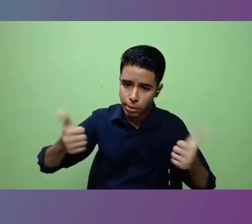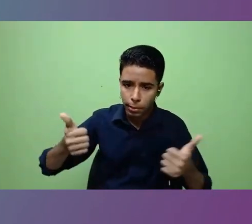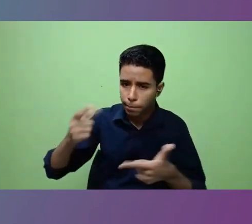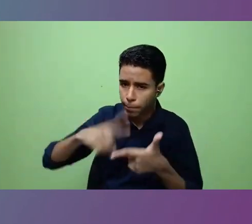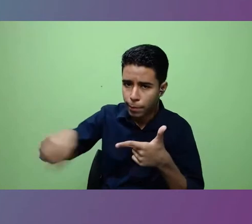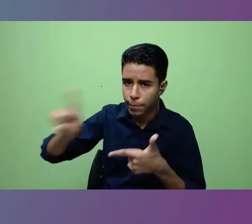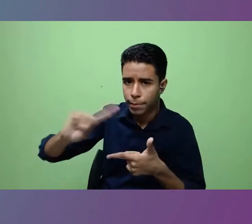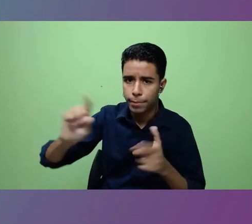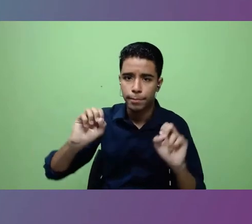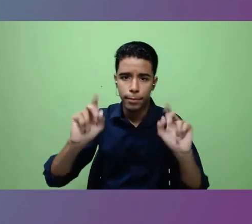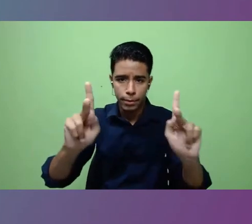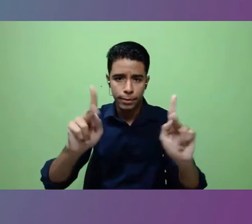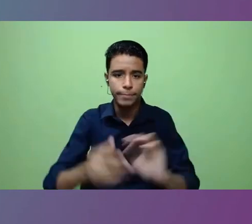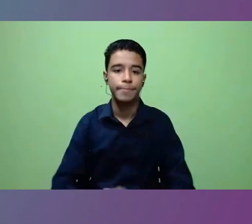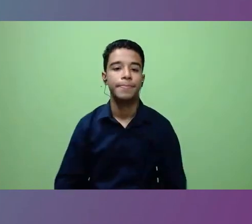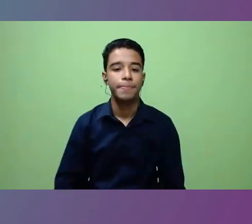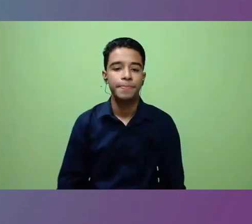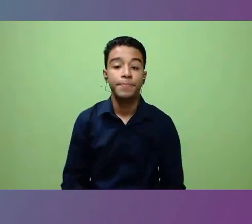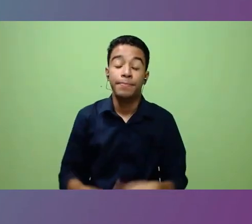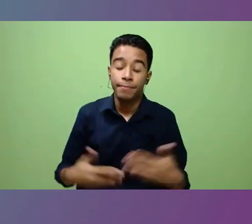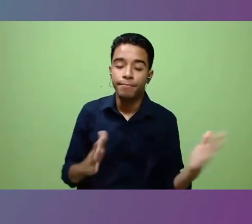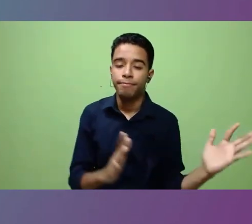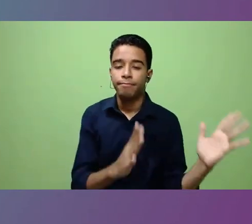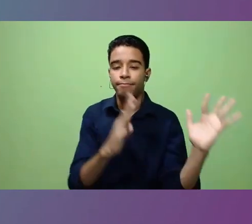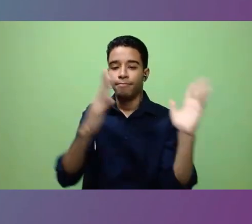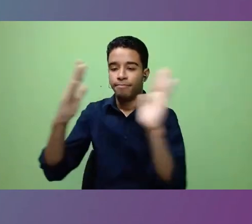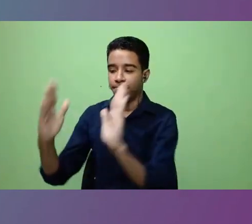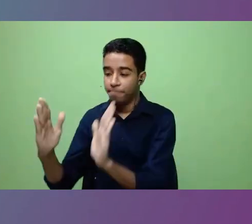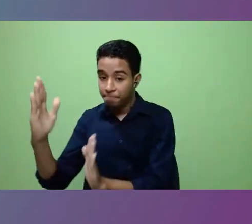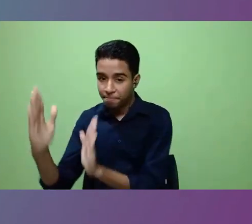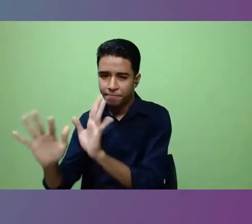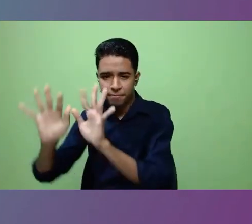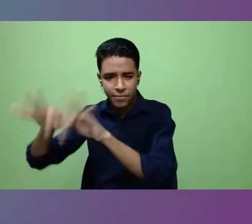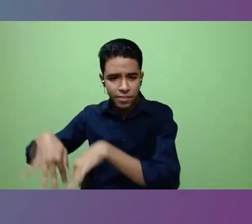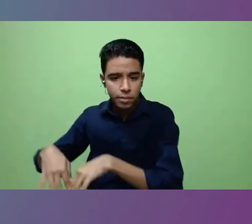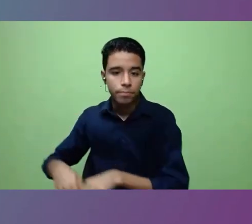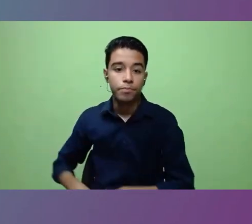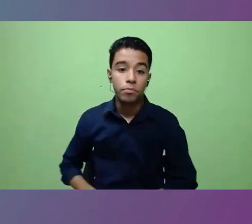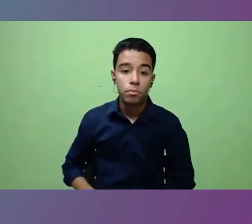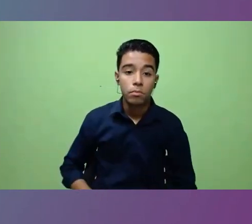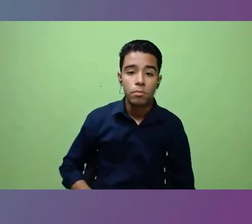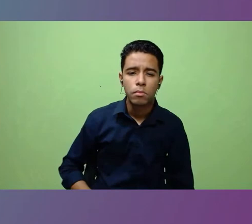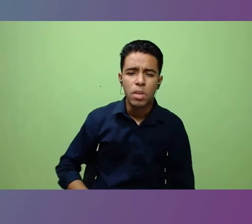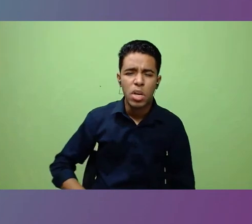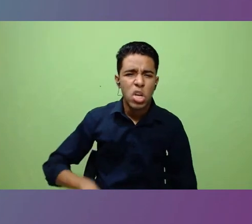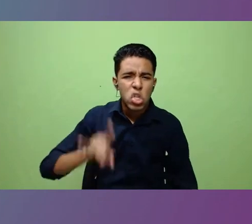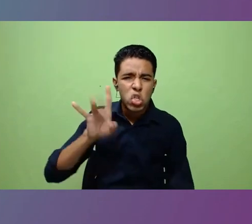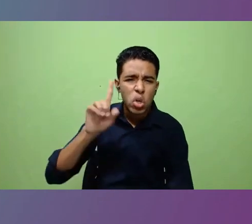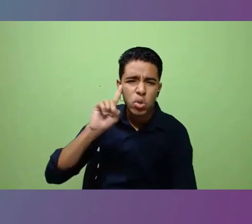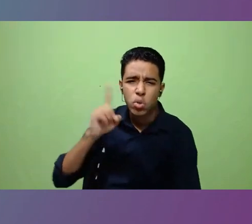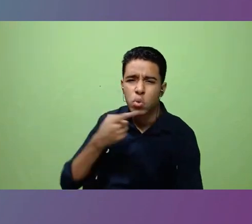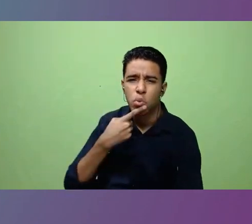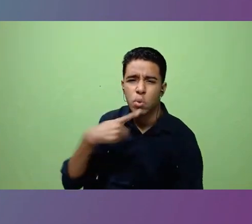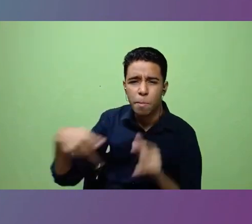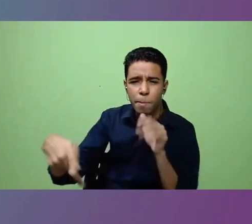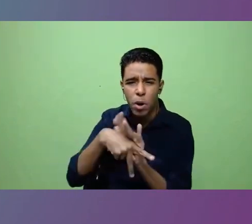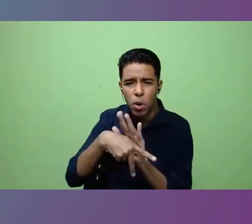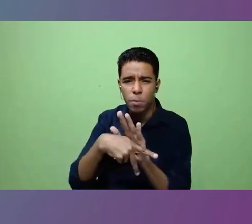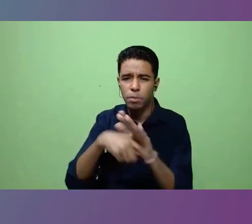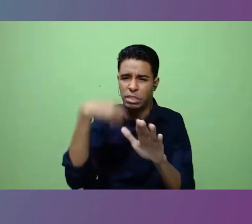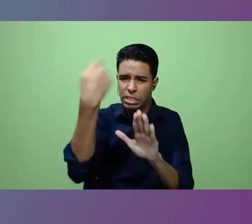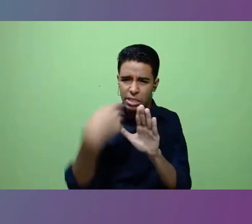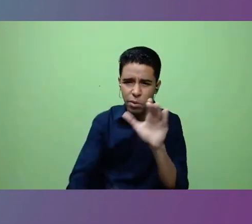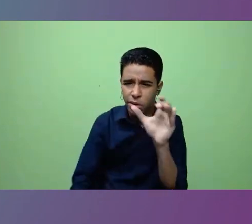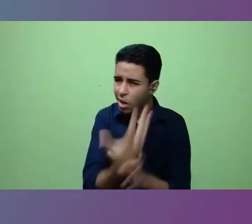Então, pessoal, a gente vai encaminhando para o final. Só os surdos podem criar assim, não, gente, língua não tem dono. O surdo não é dono